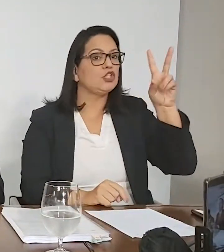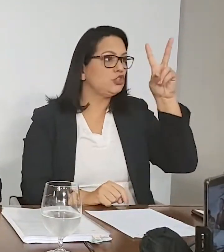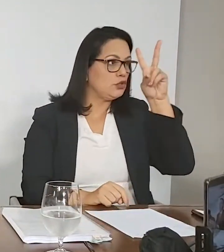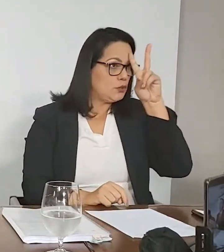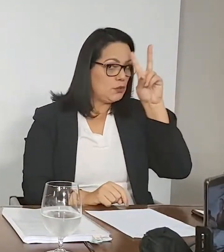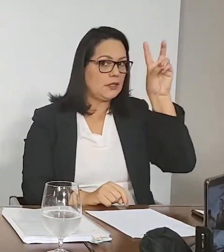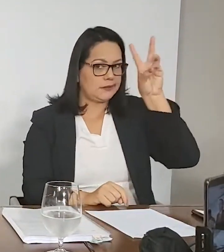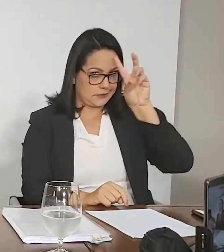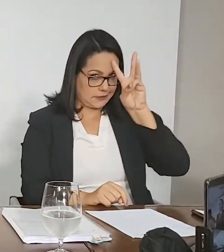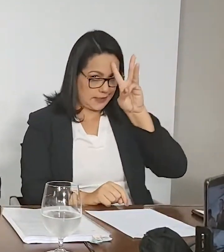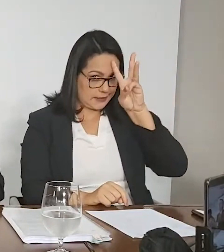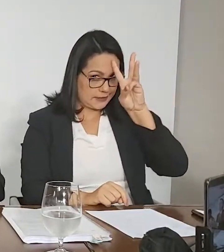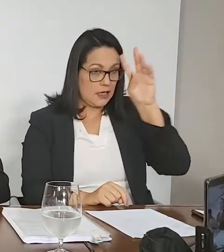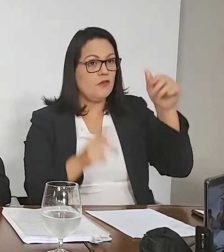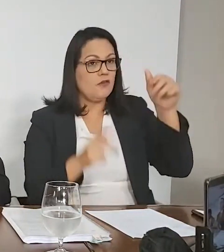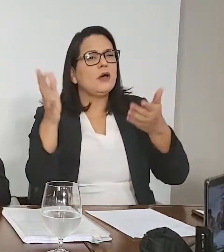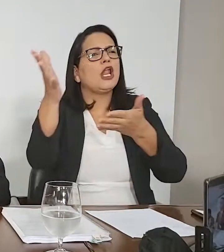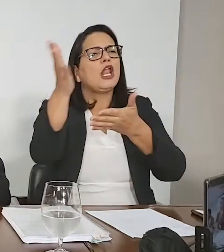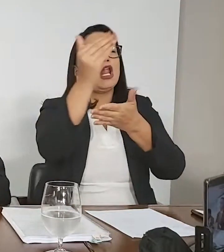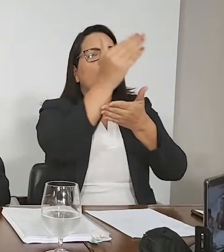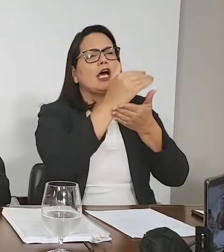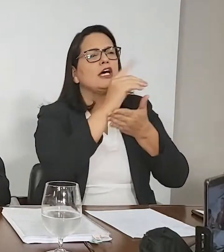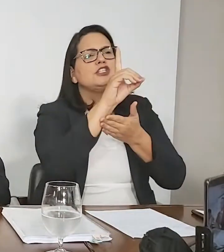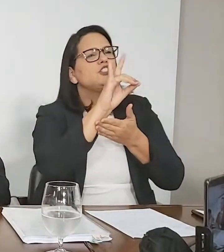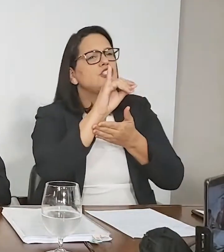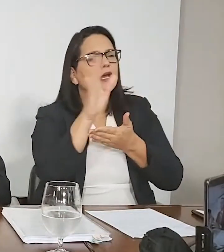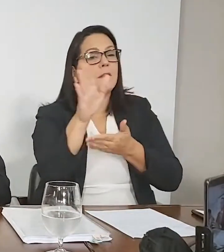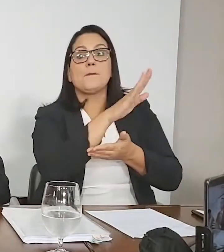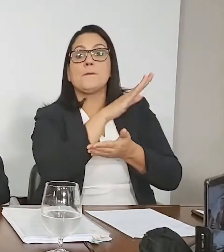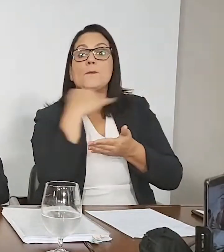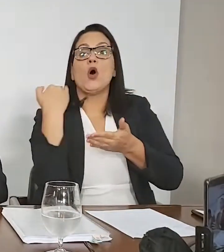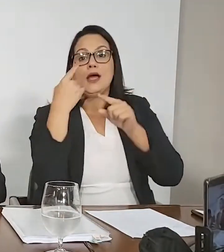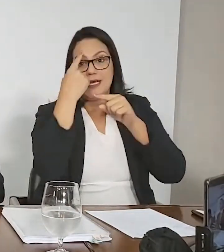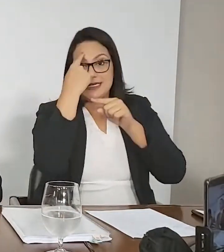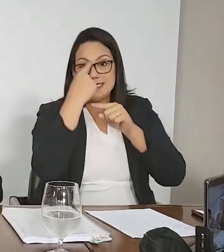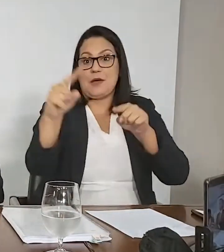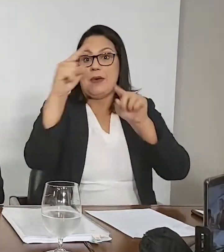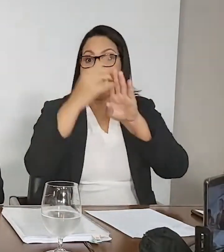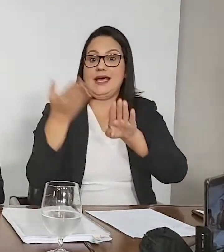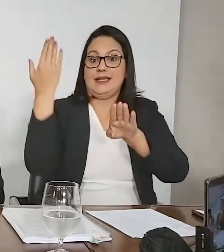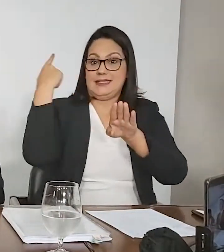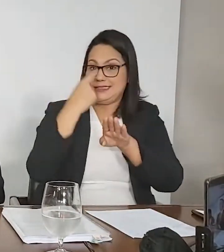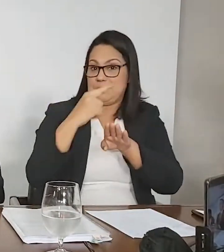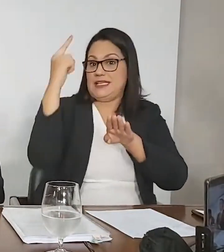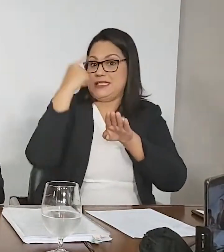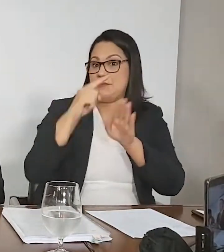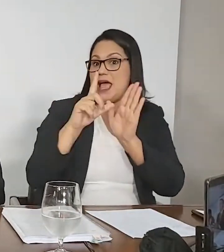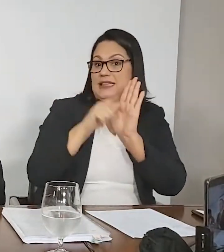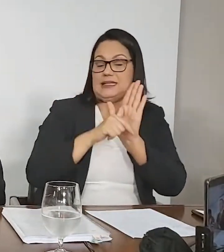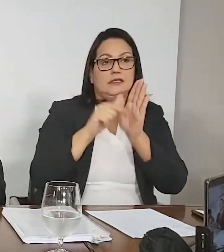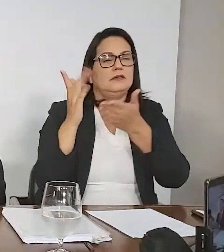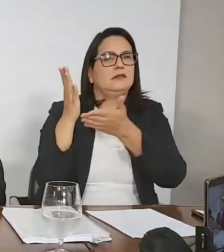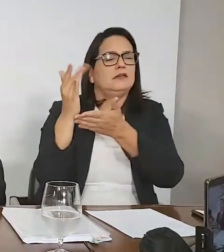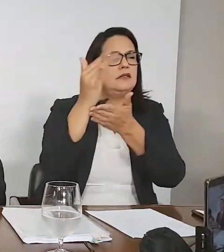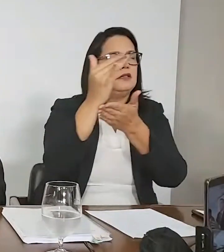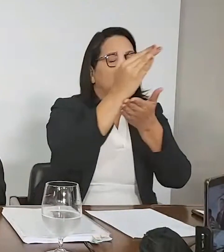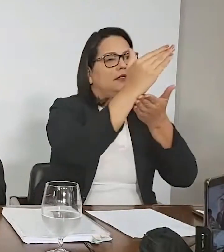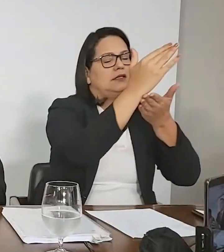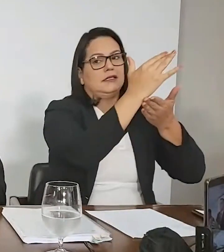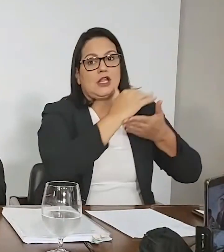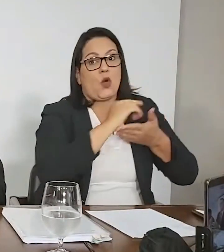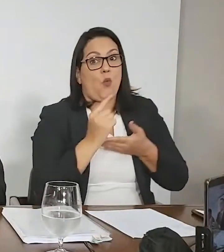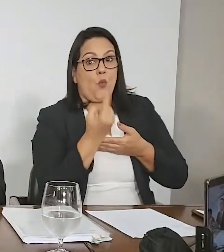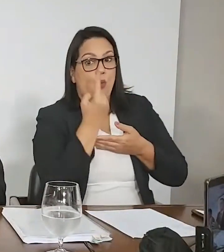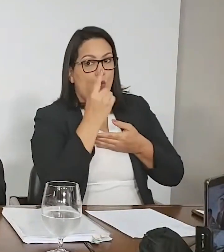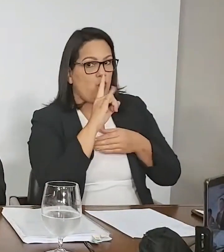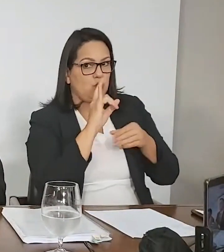também. Chegava o número de óbitos daquele dia e chegava até de semanas atrasado. Então, gente que